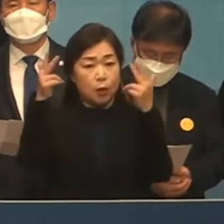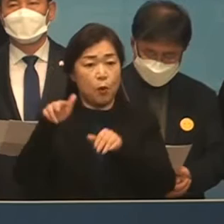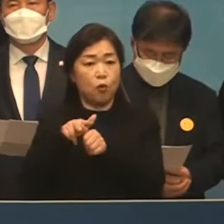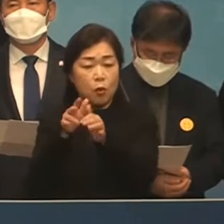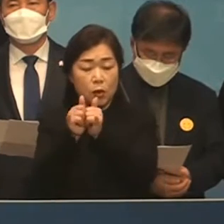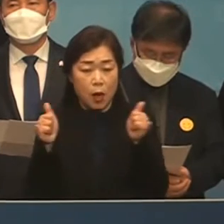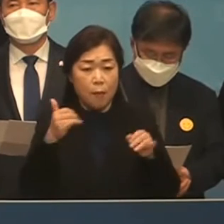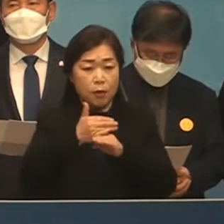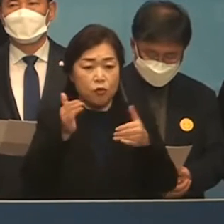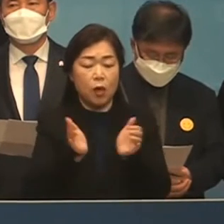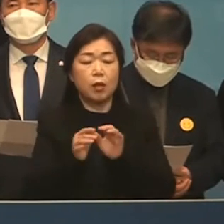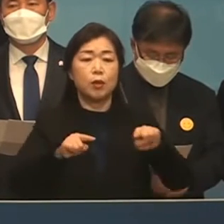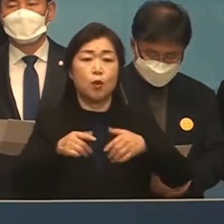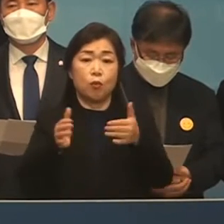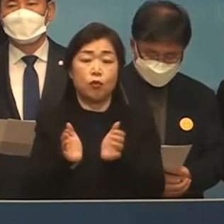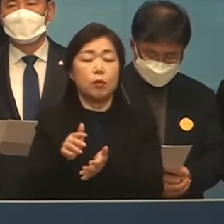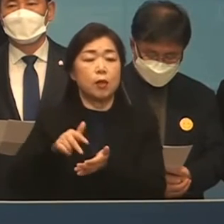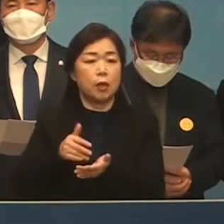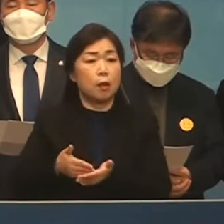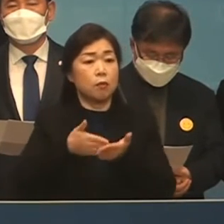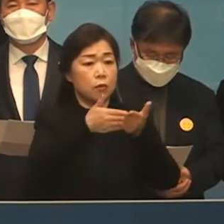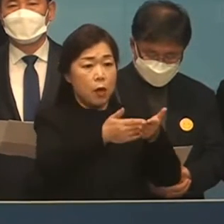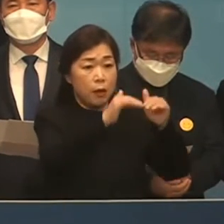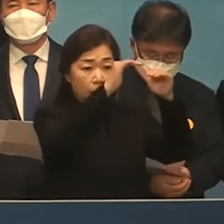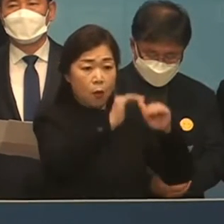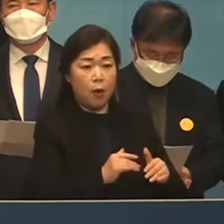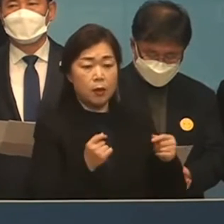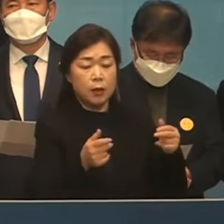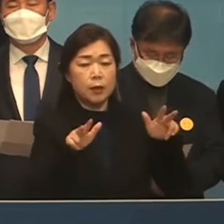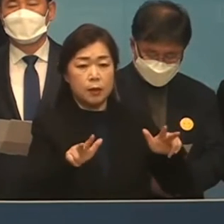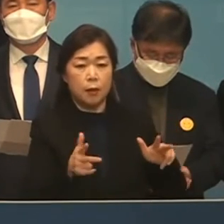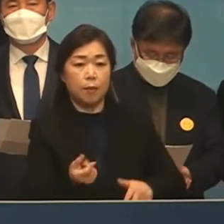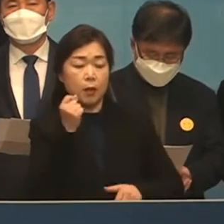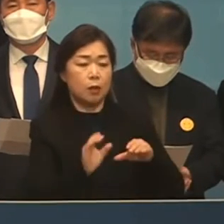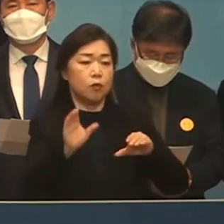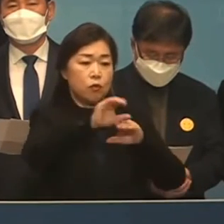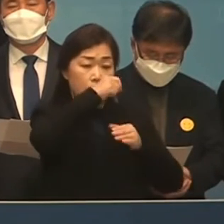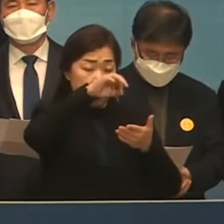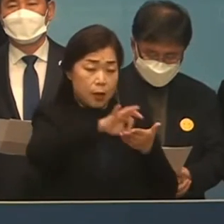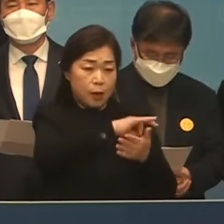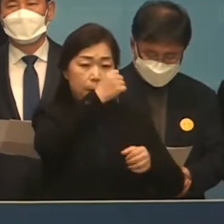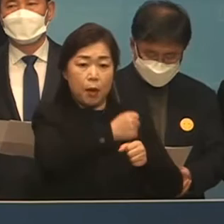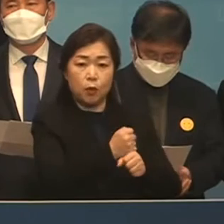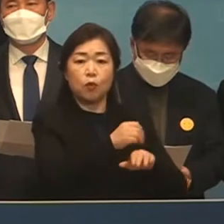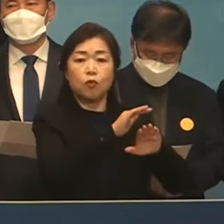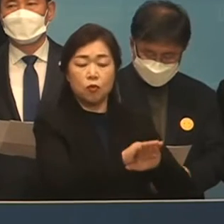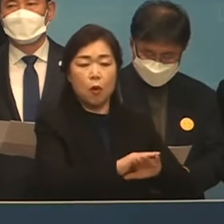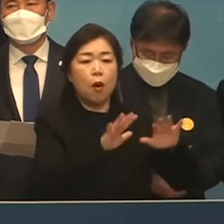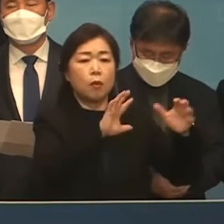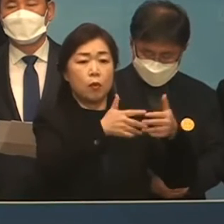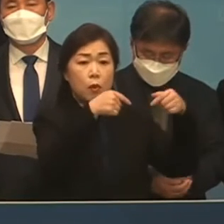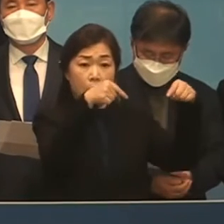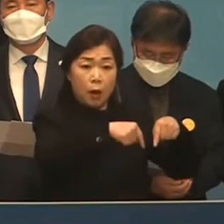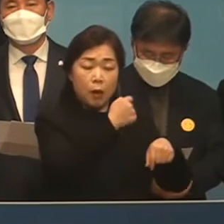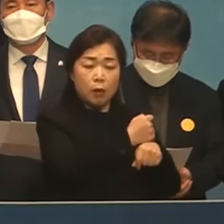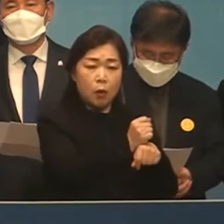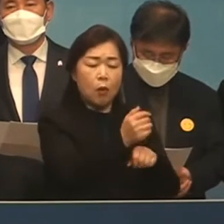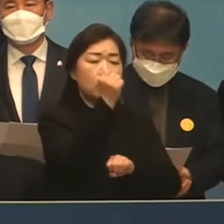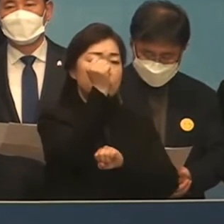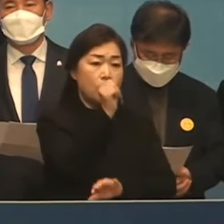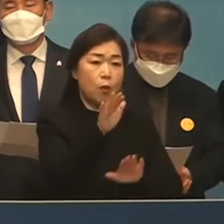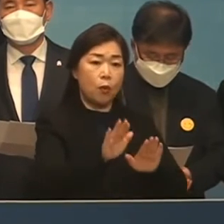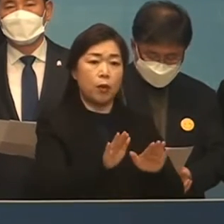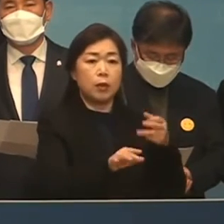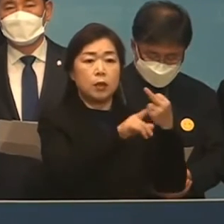후보와 더불어민주당 지도부가 제안한 바와 같이 즉각적인 추가 경정 예산안 논의에 착수하여 금번